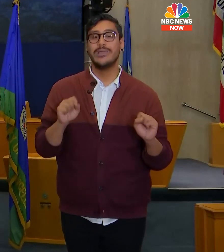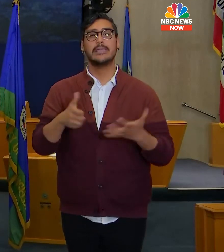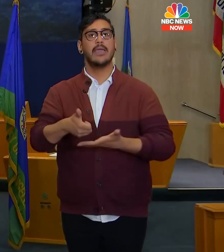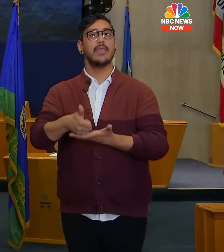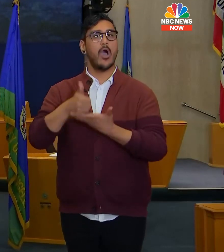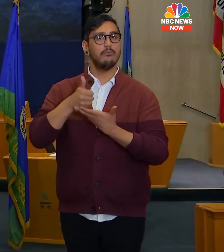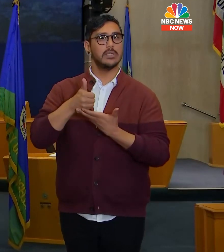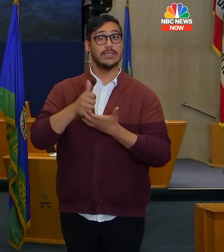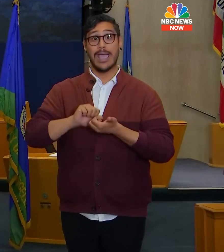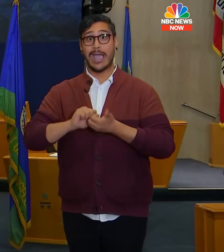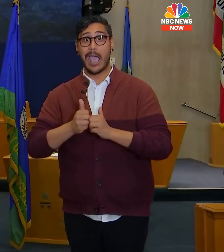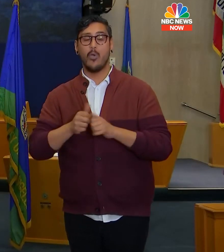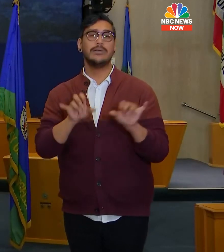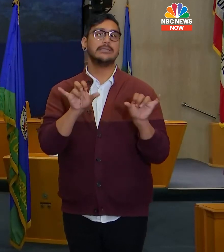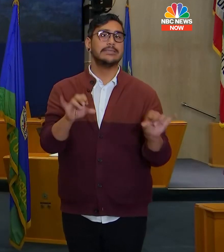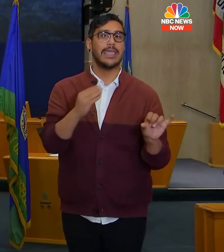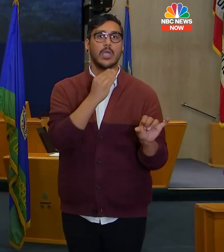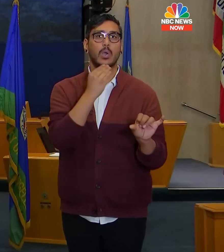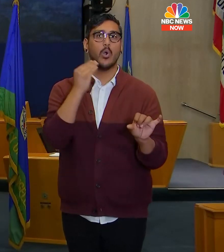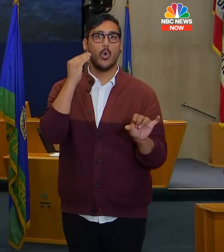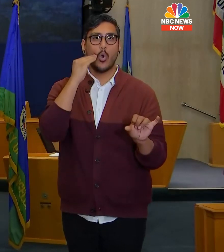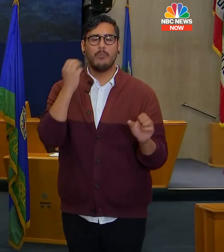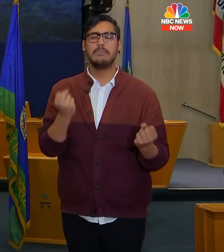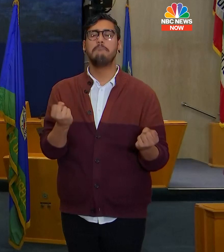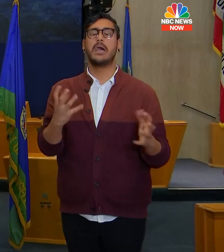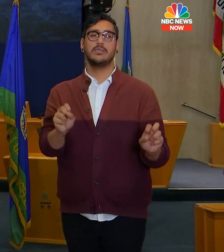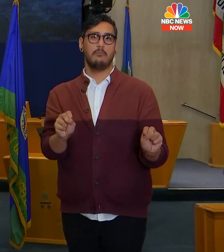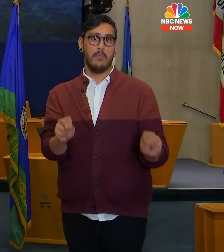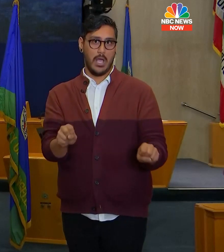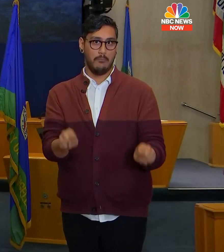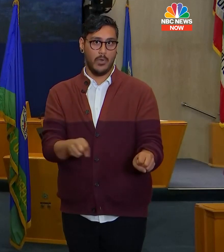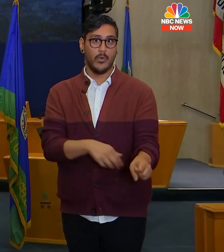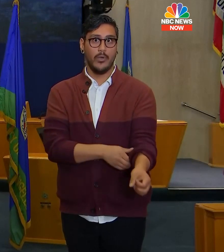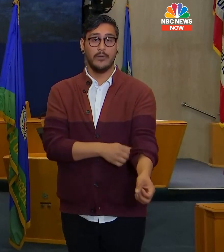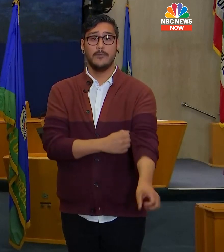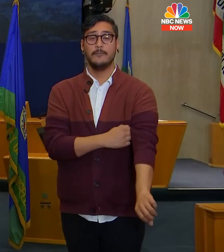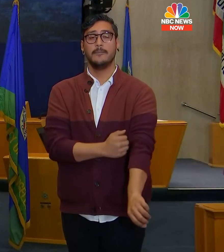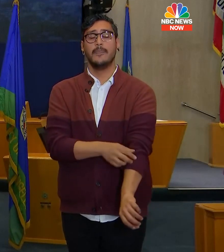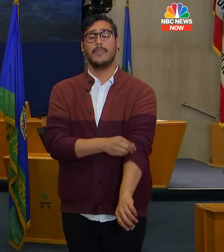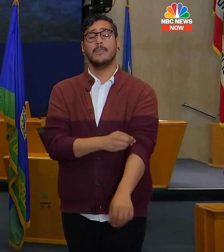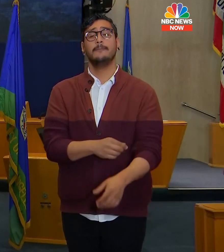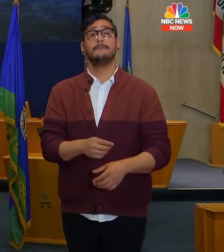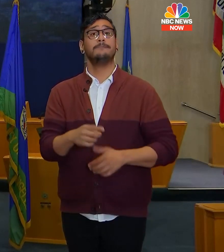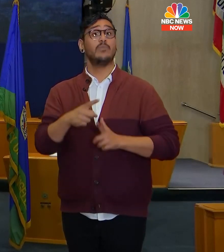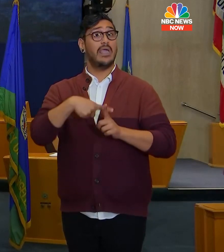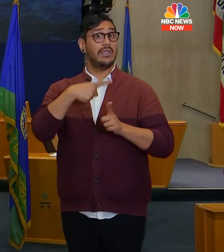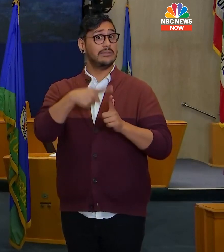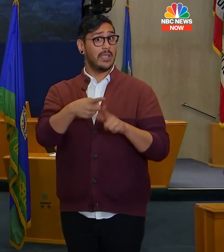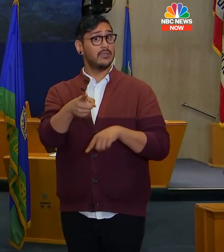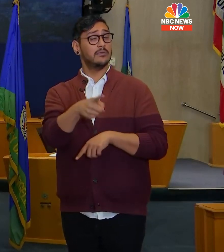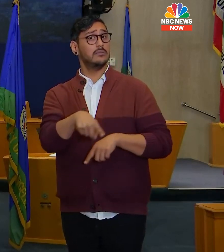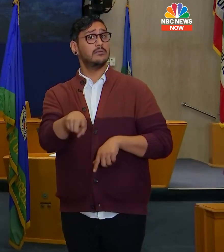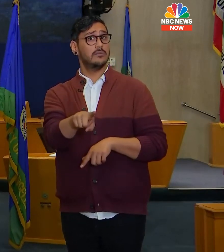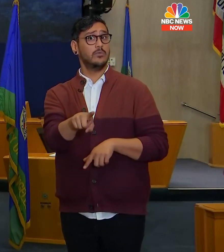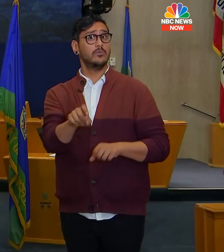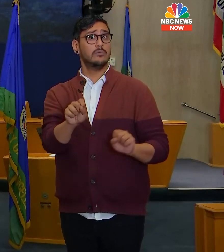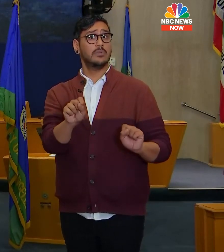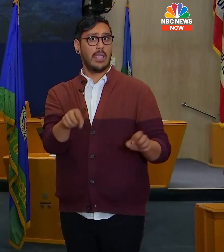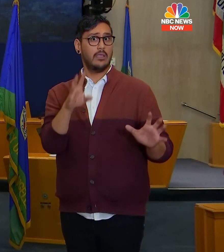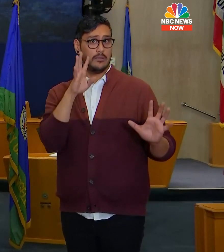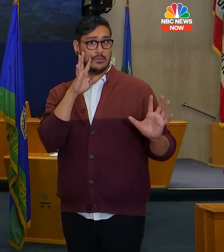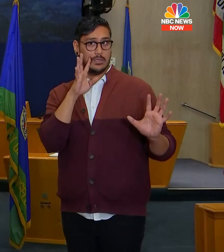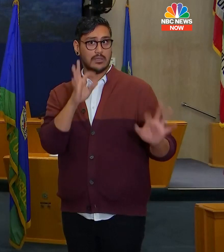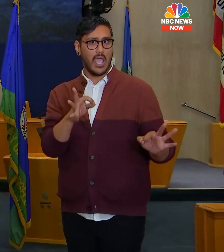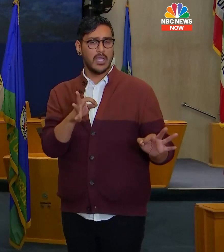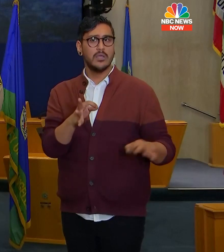con quedarse en su casa lo más mucho que pueda y luego tener que decidir cuáles son las personas